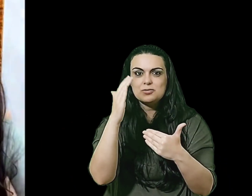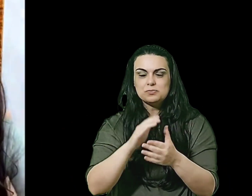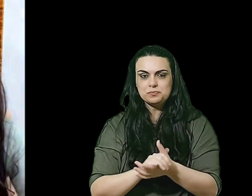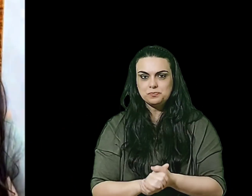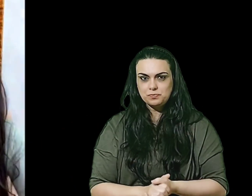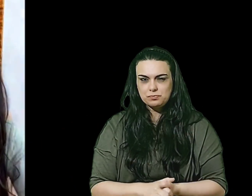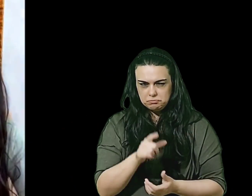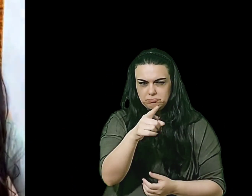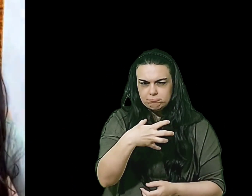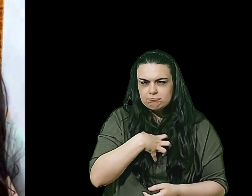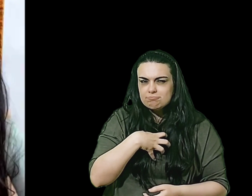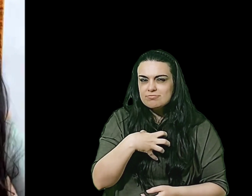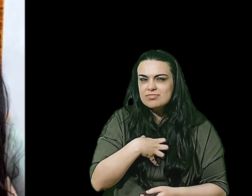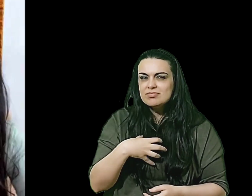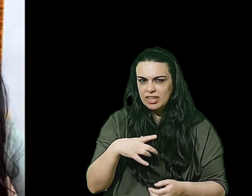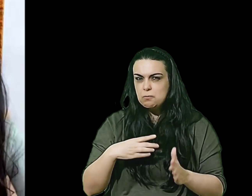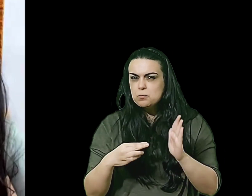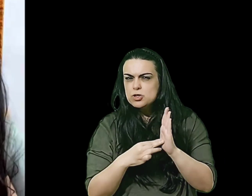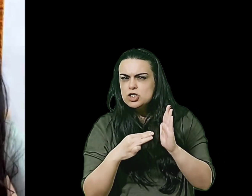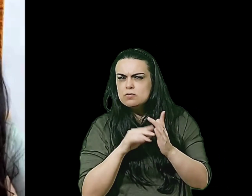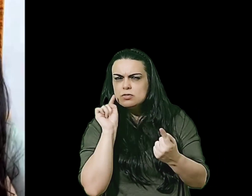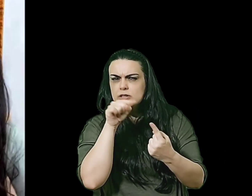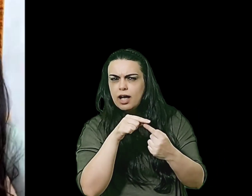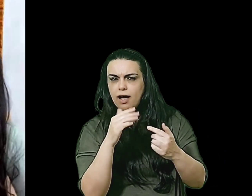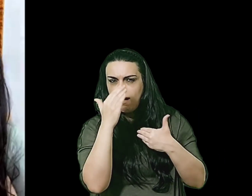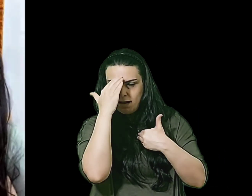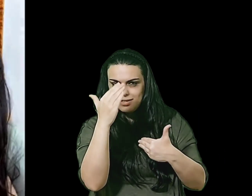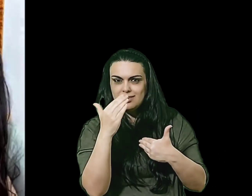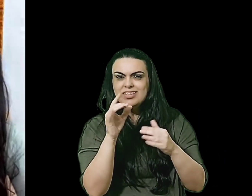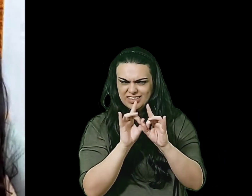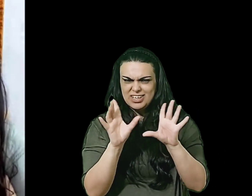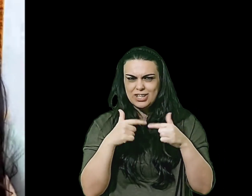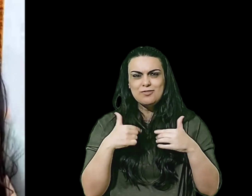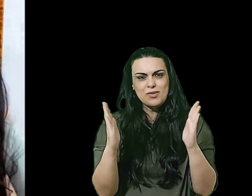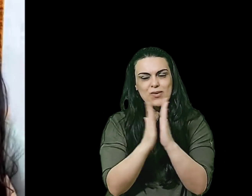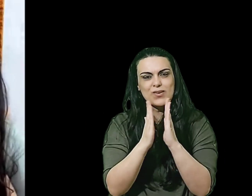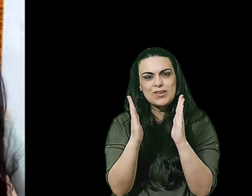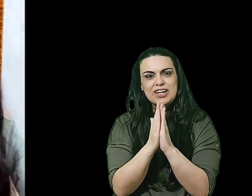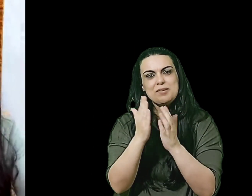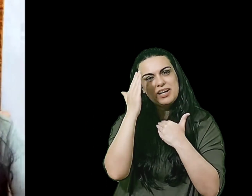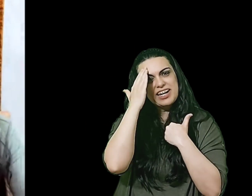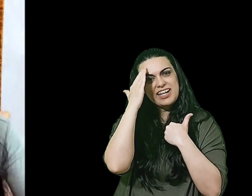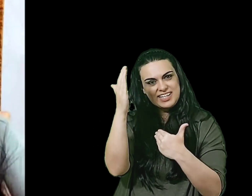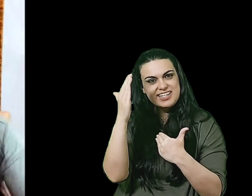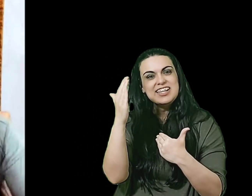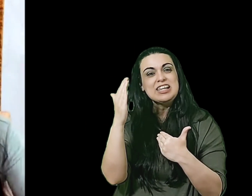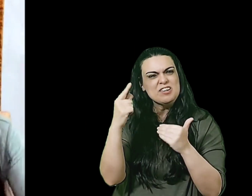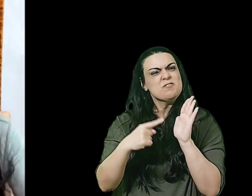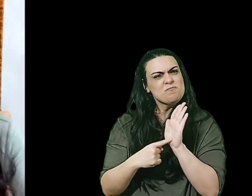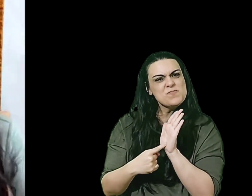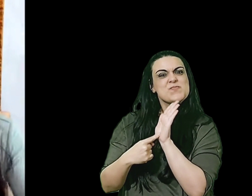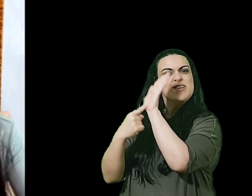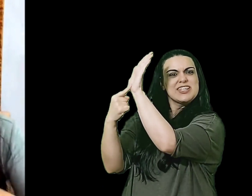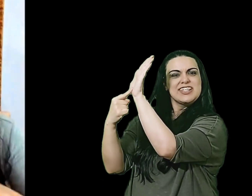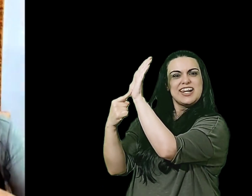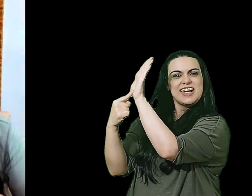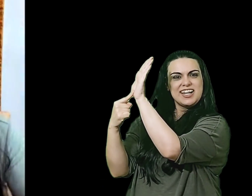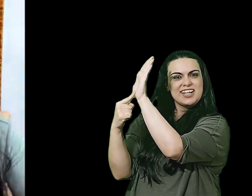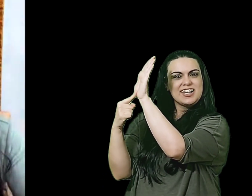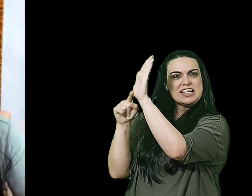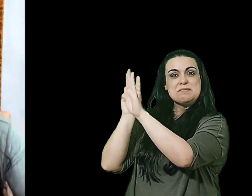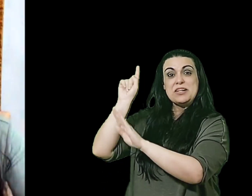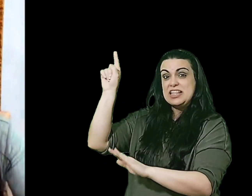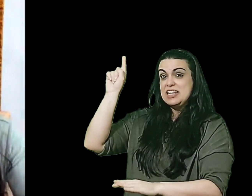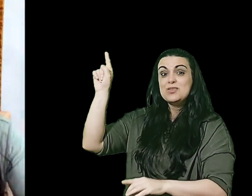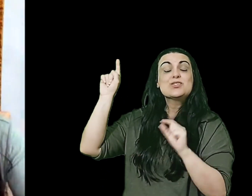Agradecendo? Teve algo útil para você? Tem motivo de gratidão? Então deixa eu orar com você pra gente agradecer. Vamos mostrar para Deus que a